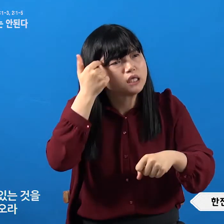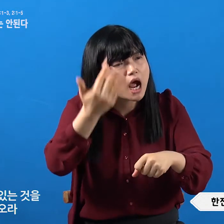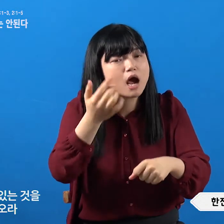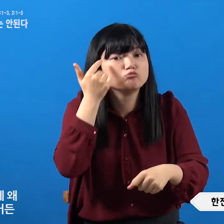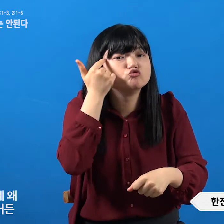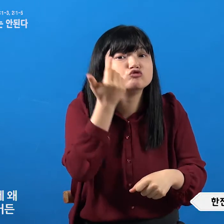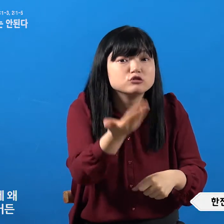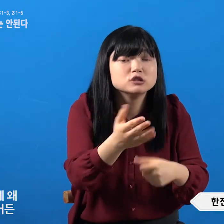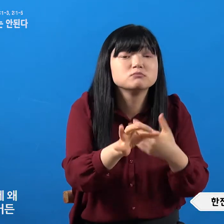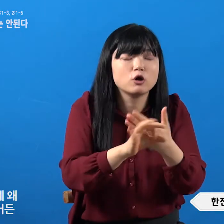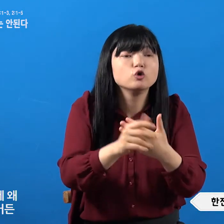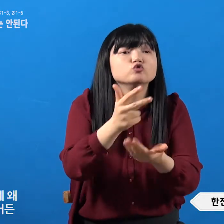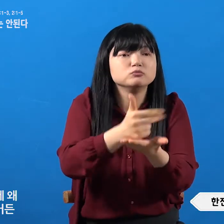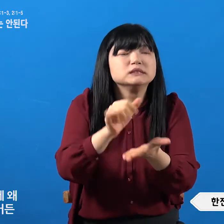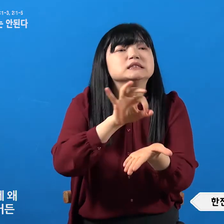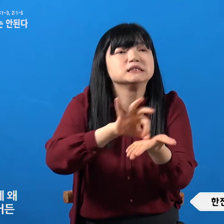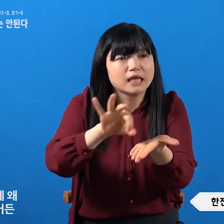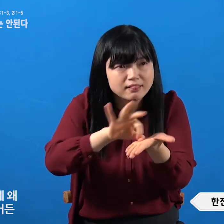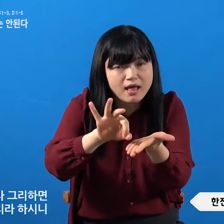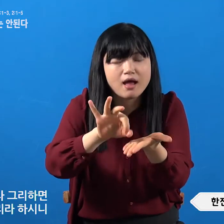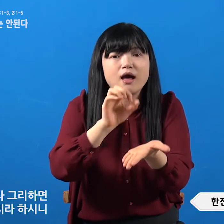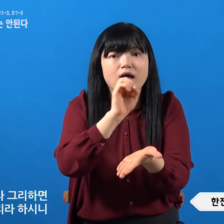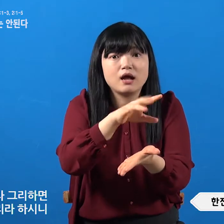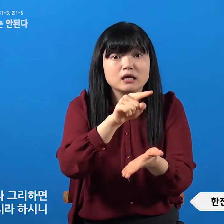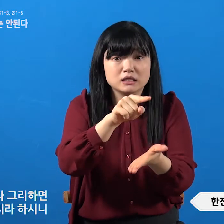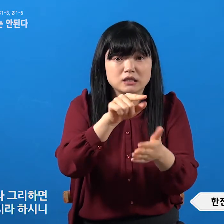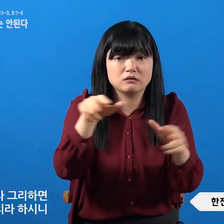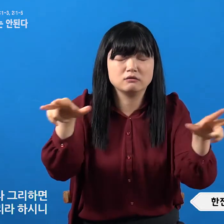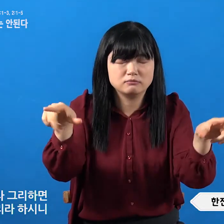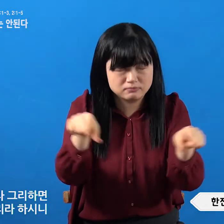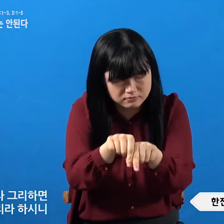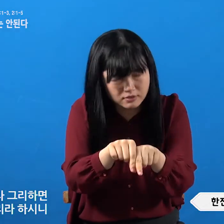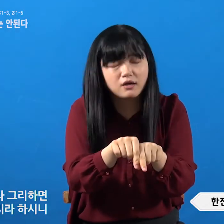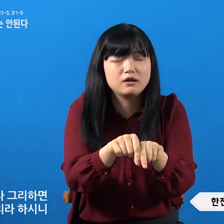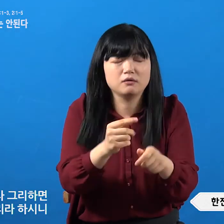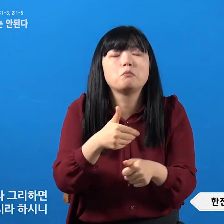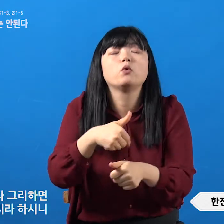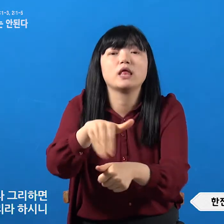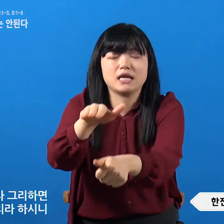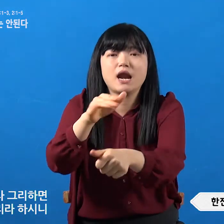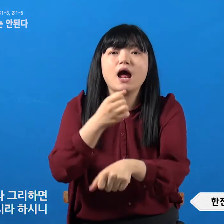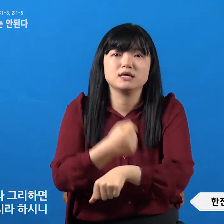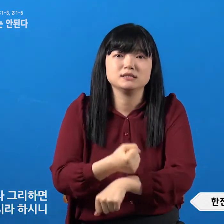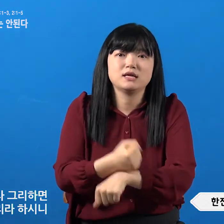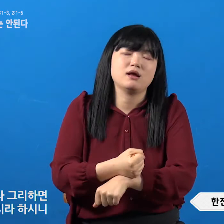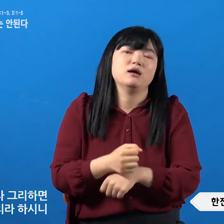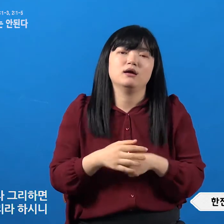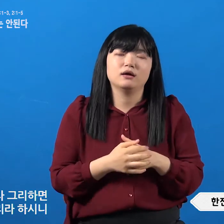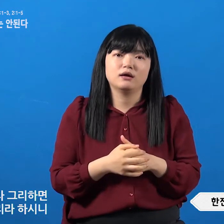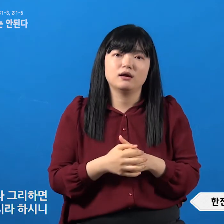하느냐 묻거든 주가 쓰시겠다 하라. 그리하면 즉시 이리로 보내리라 하시니.